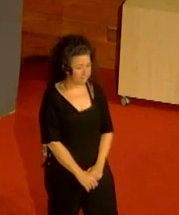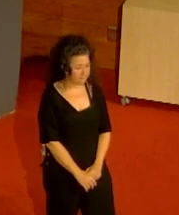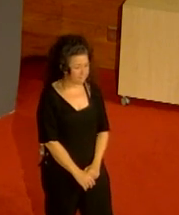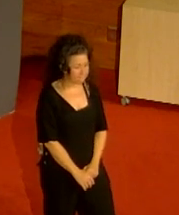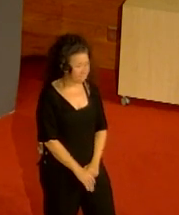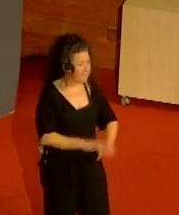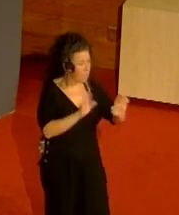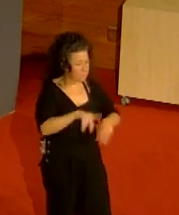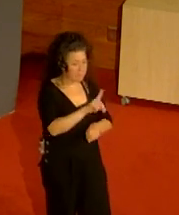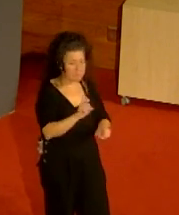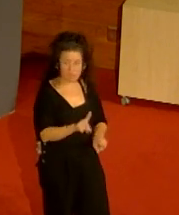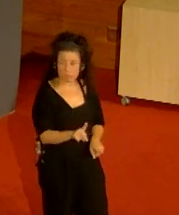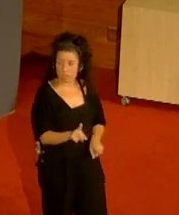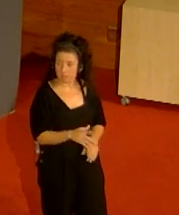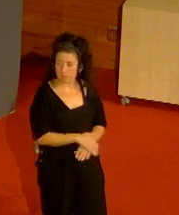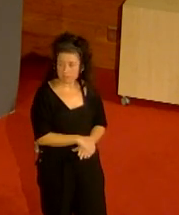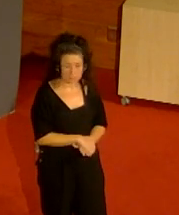La última pregunta.